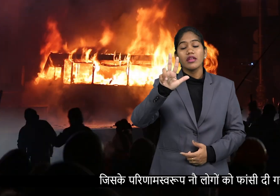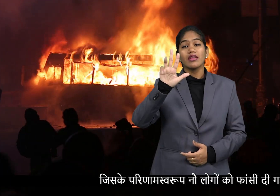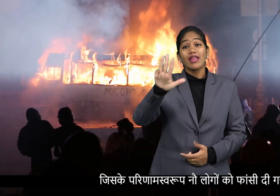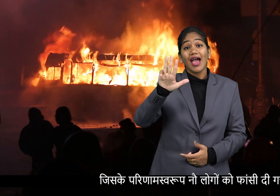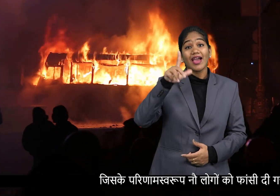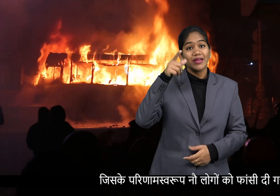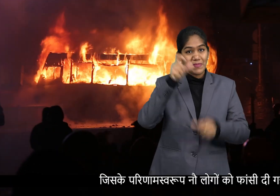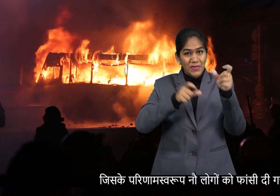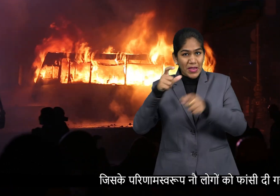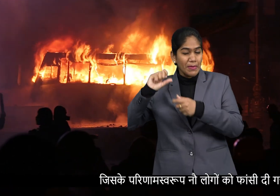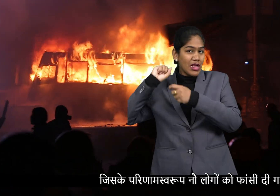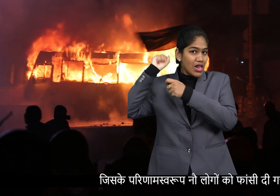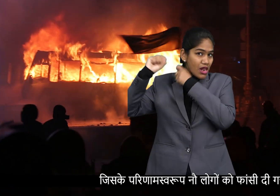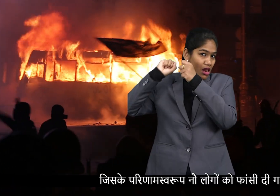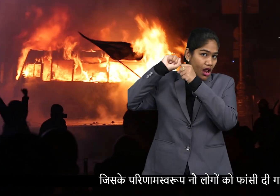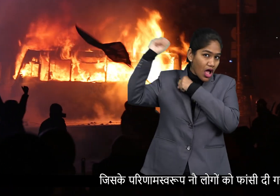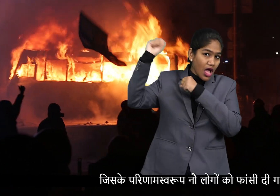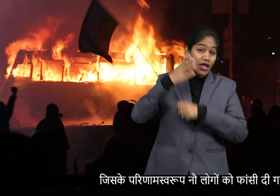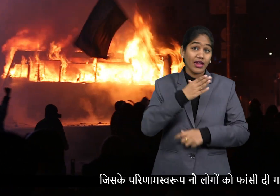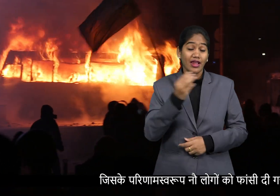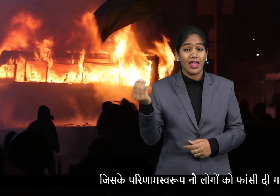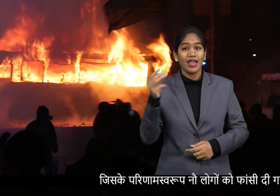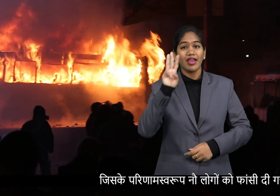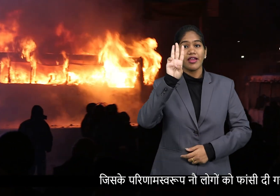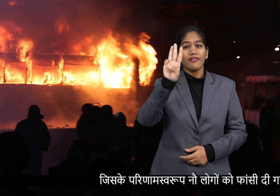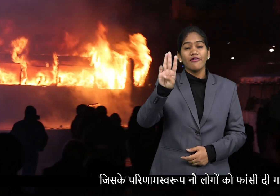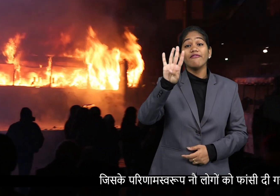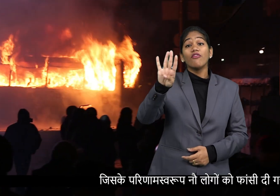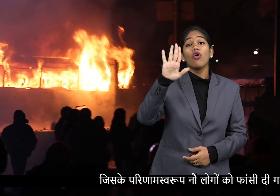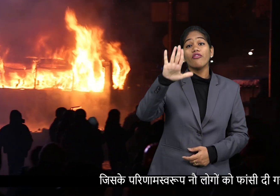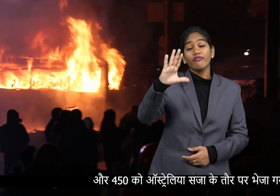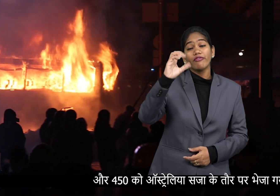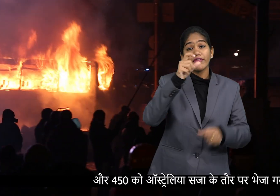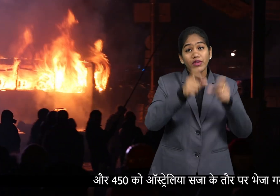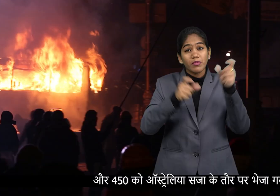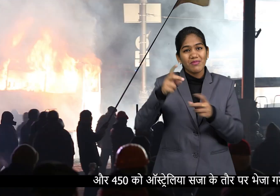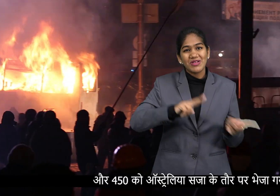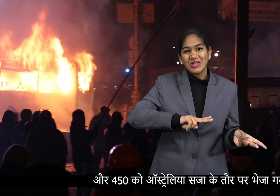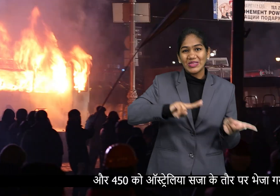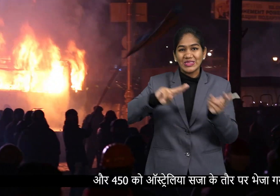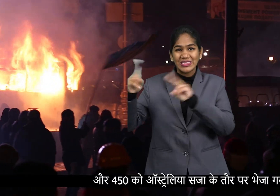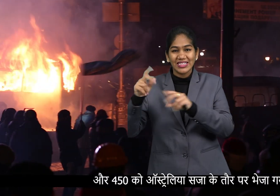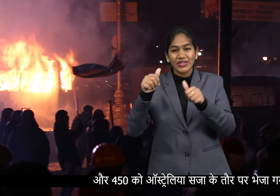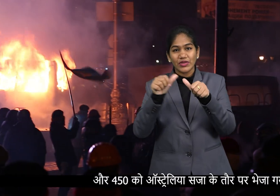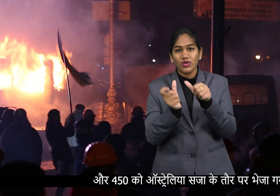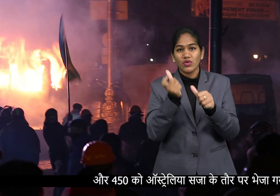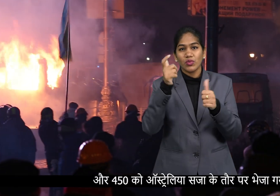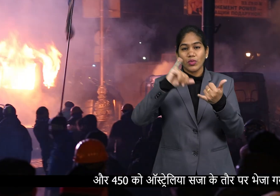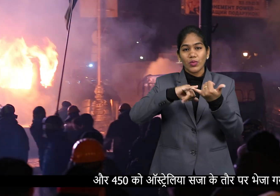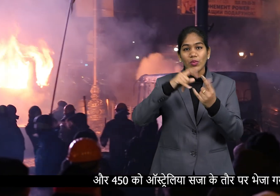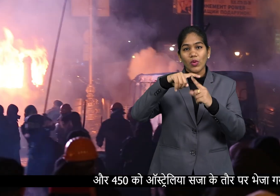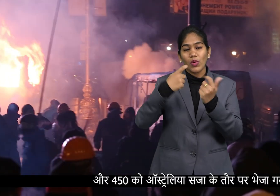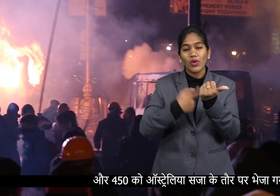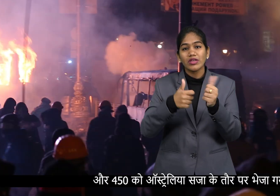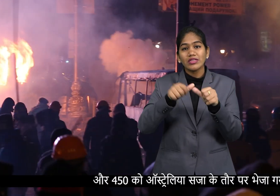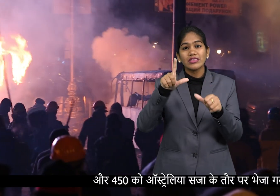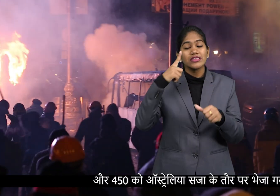परिणाम स्वरूप 9 लोगों को फांसी दी गई और 450